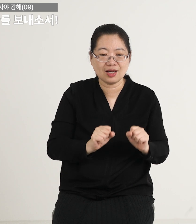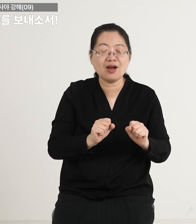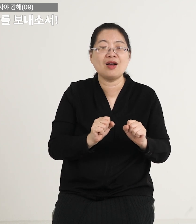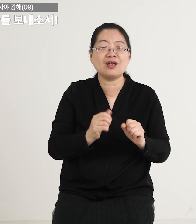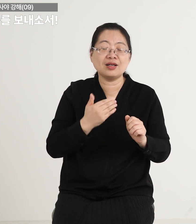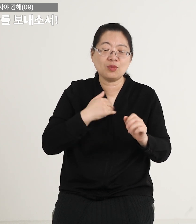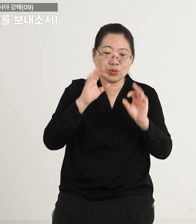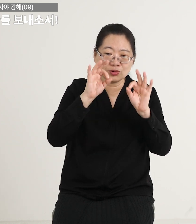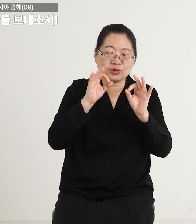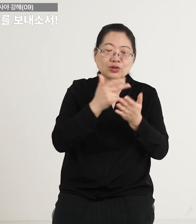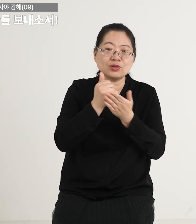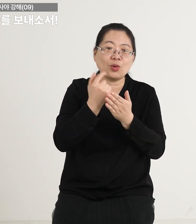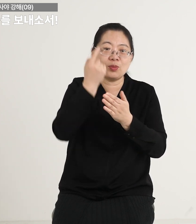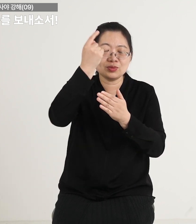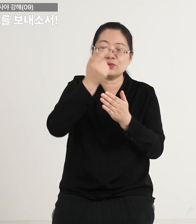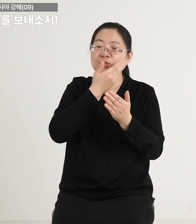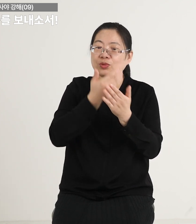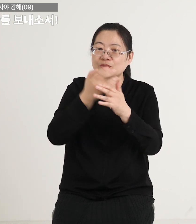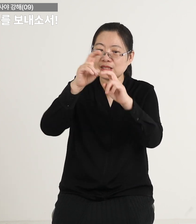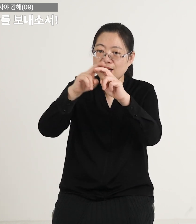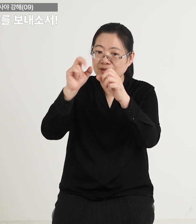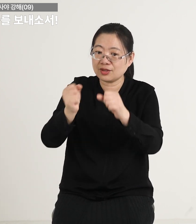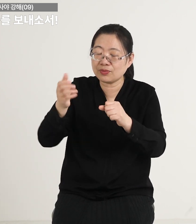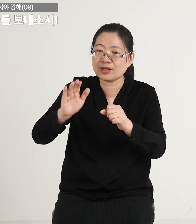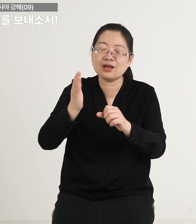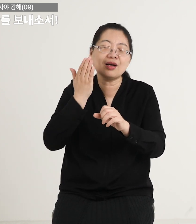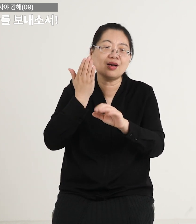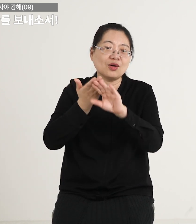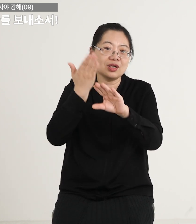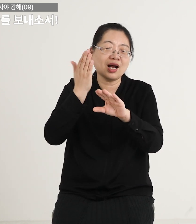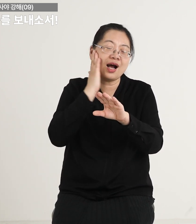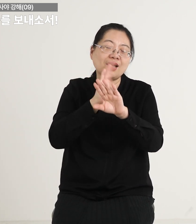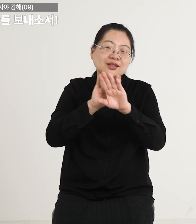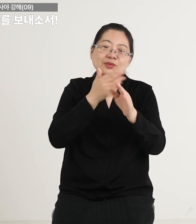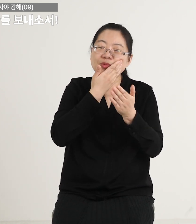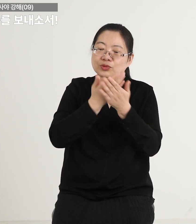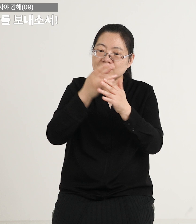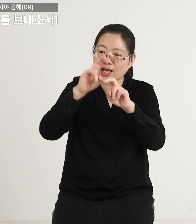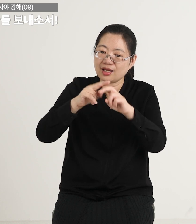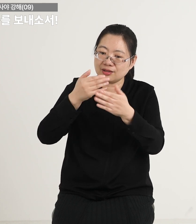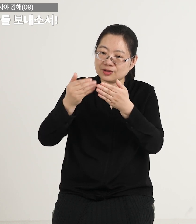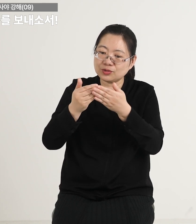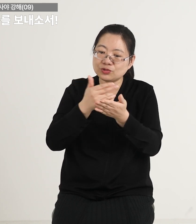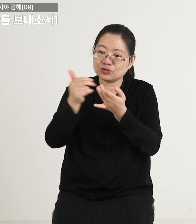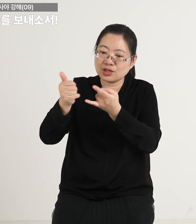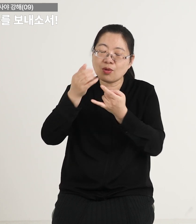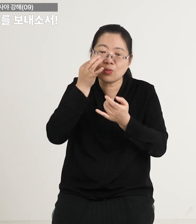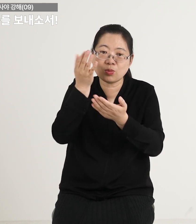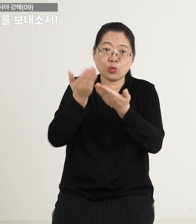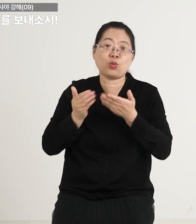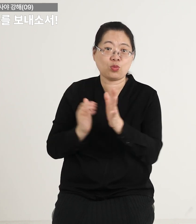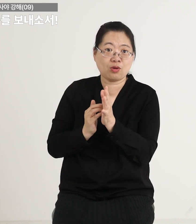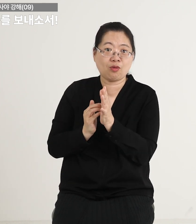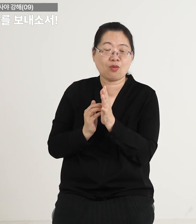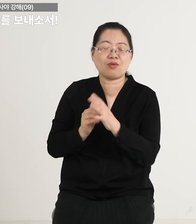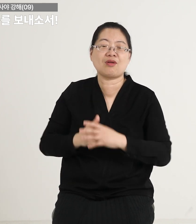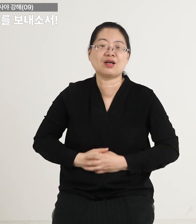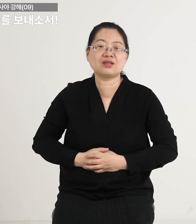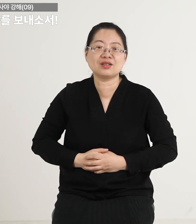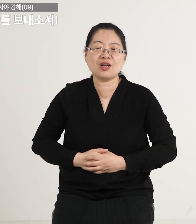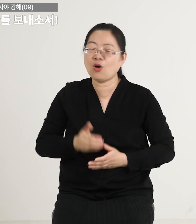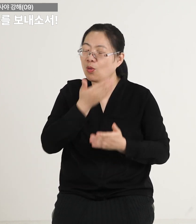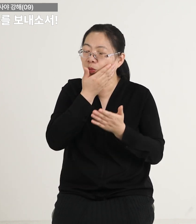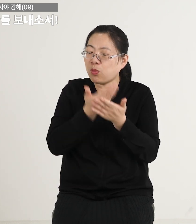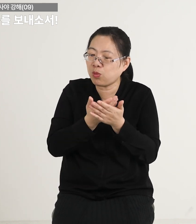앉으셨는데 위로 하늘 보좌의 그림을 주께서 보여주십니다.